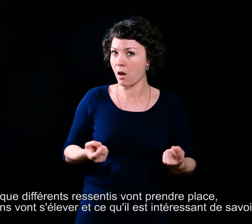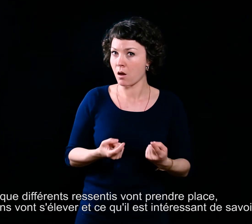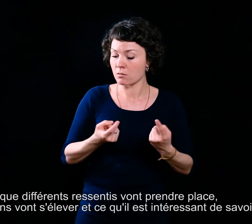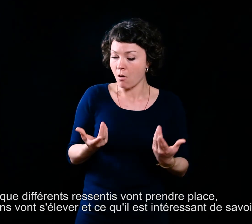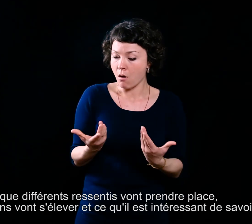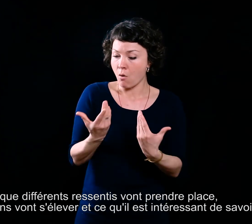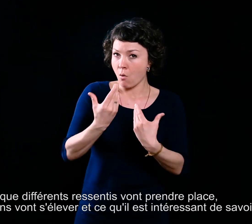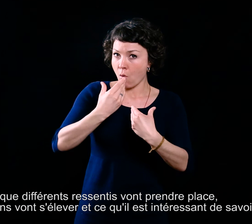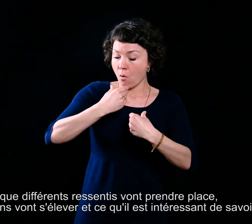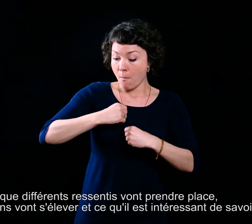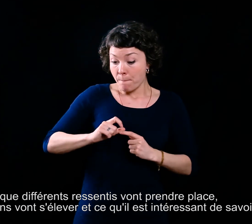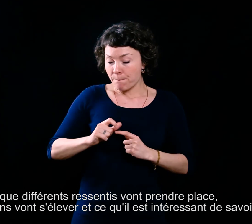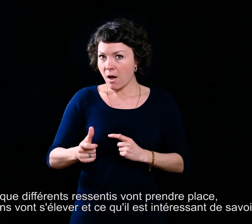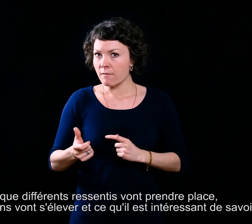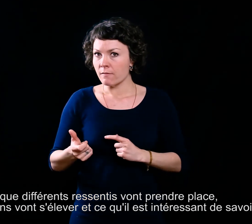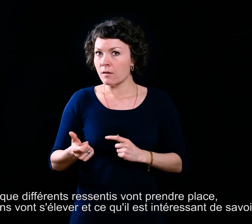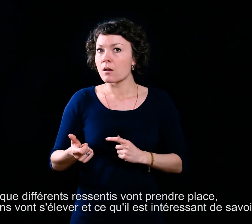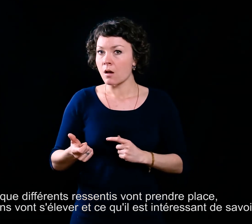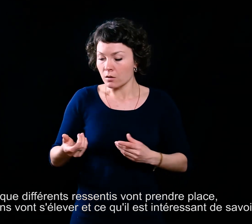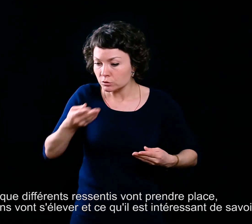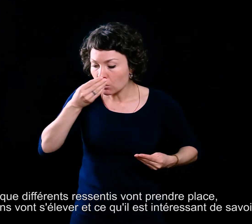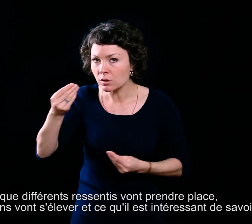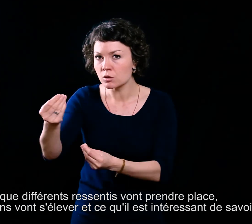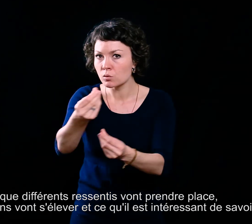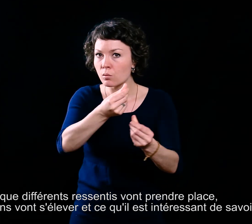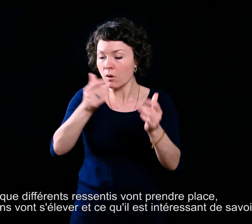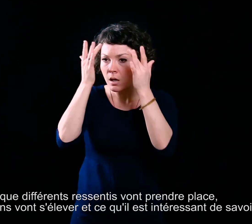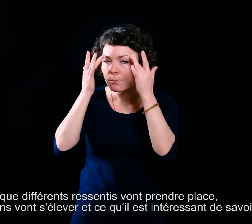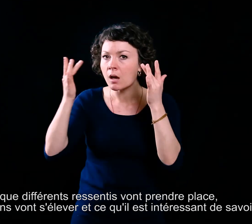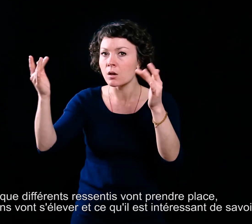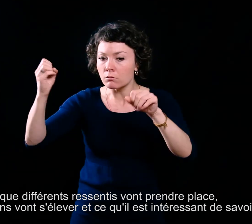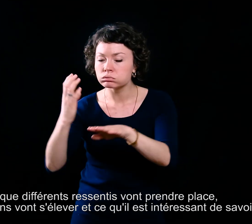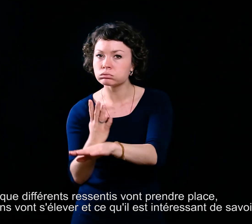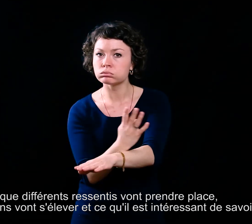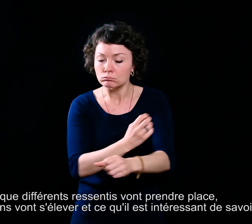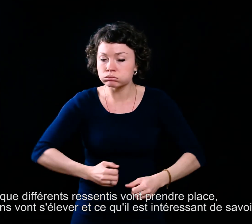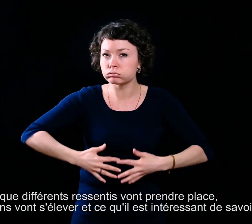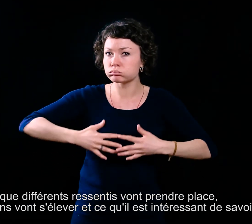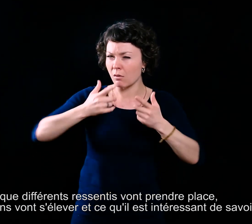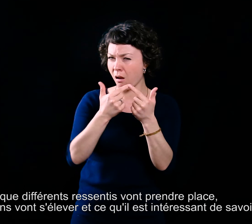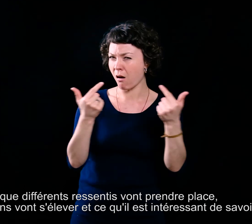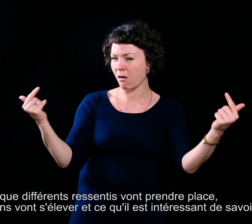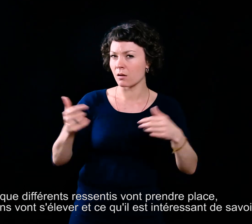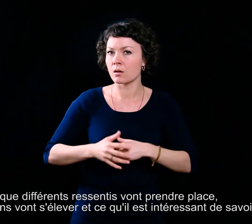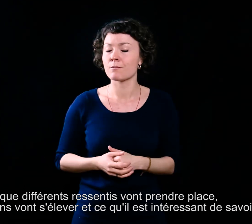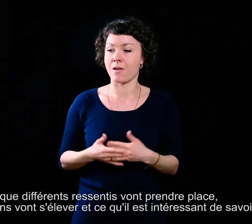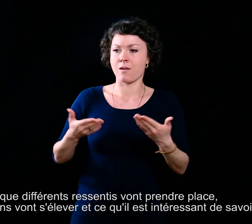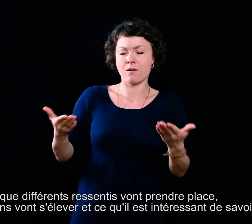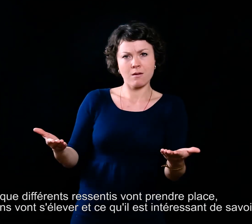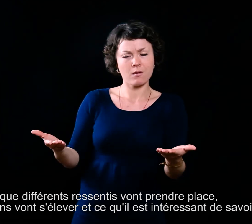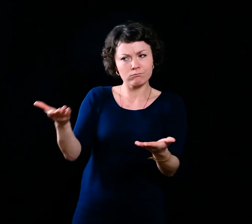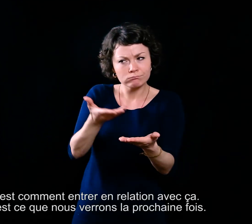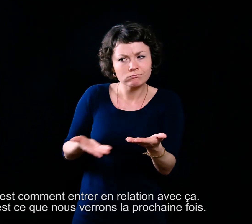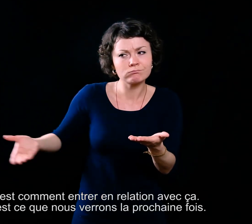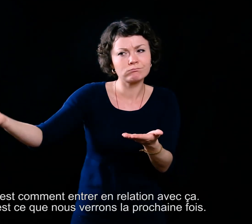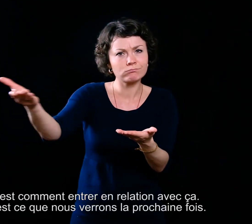que différents ressentis vont prendre place. Des sensations vont s'élever, des éprouvés vont s'élever. Et ce qu'il est